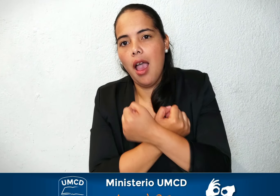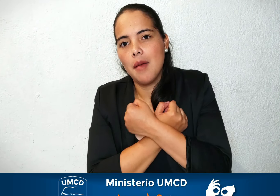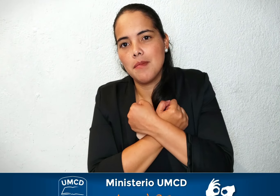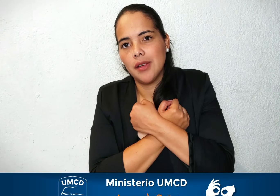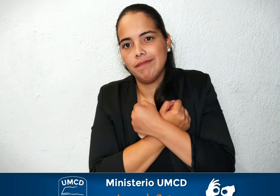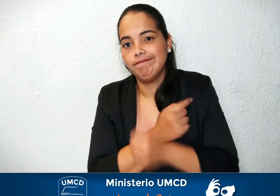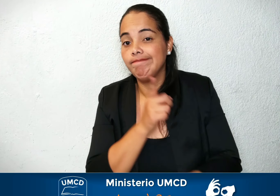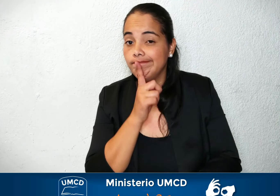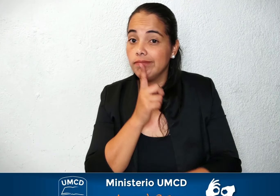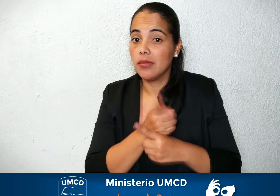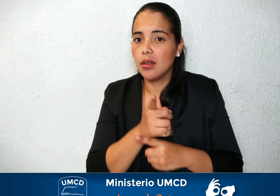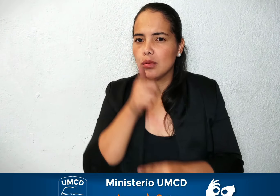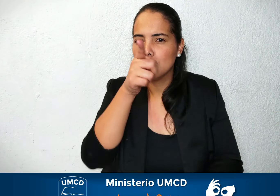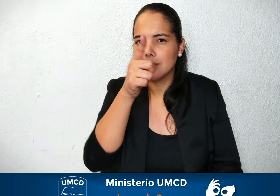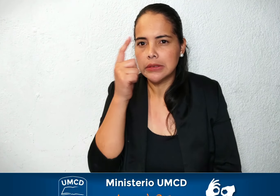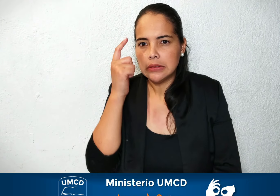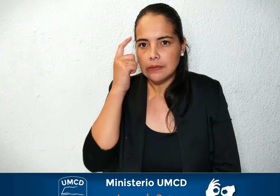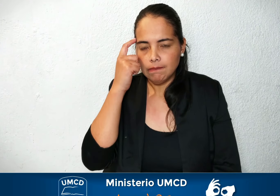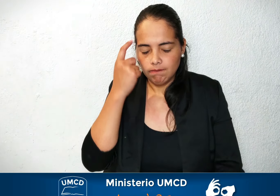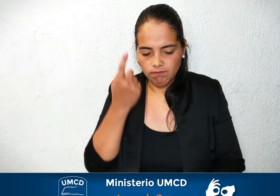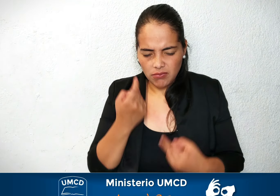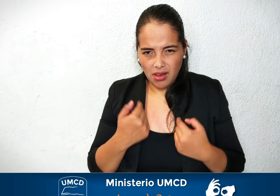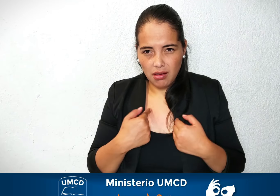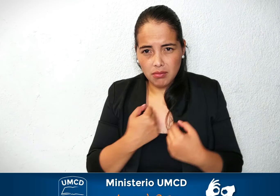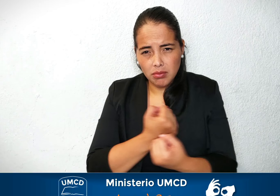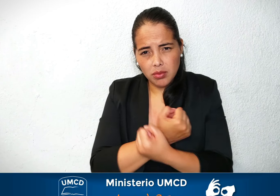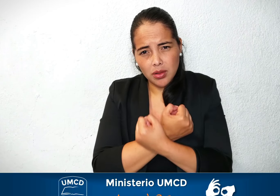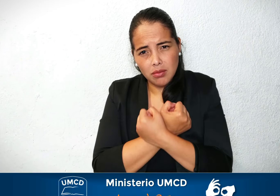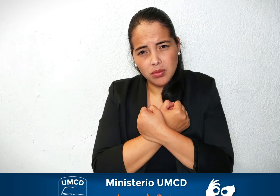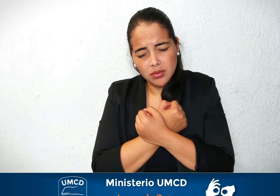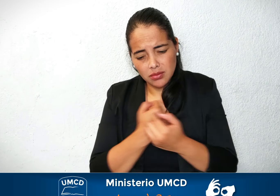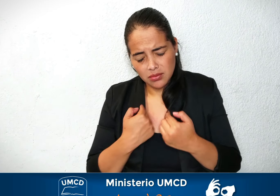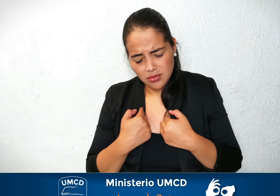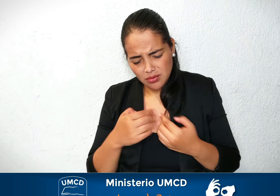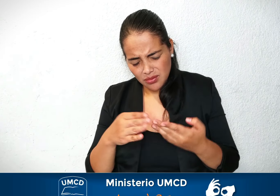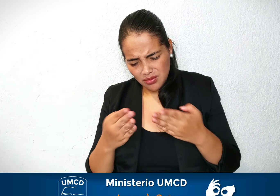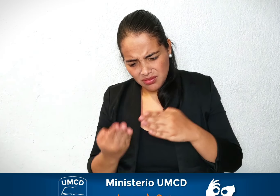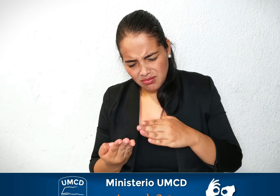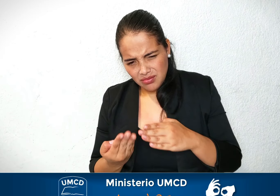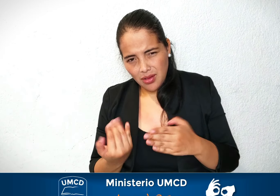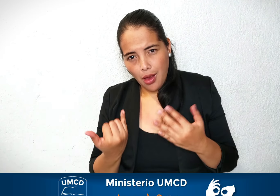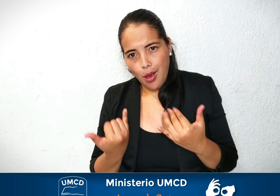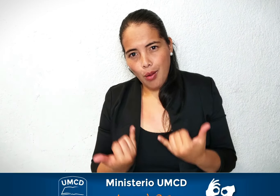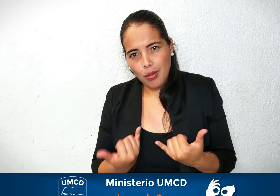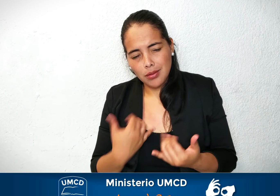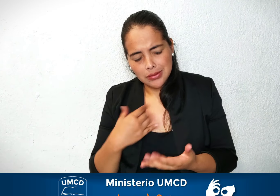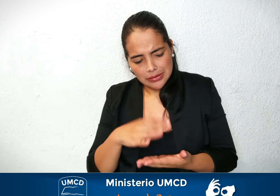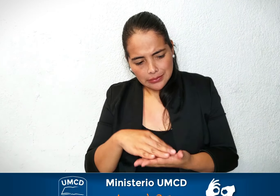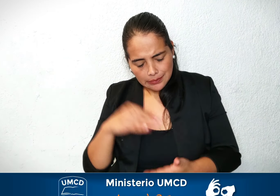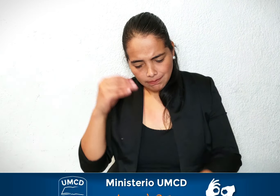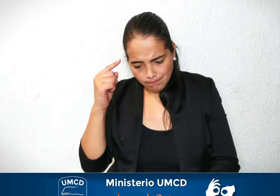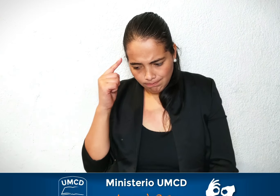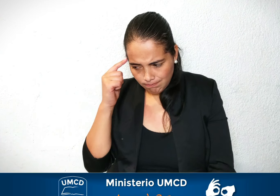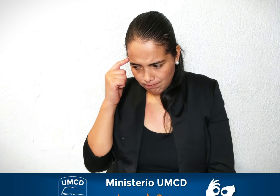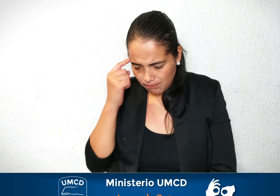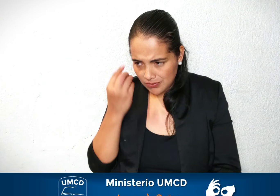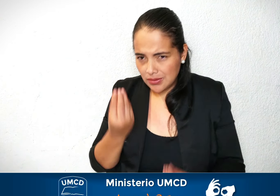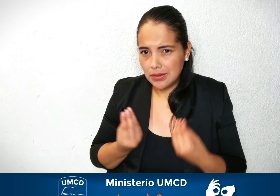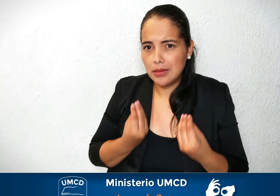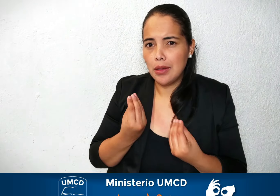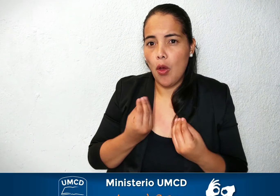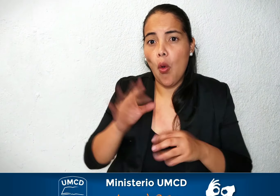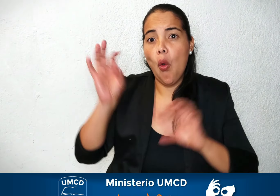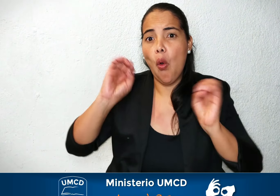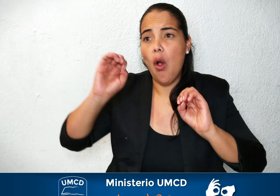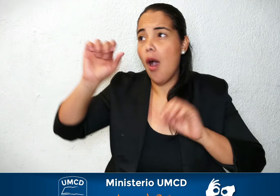del Señor Jesucristo nos deja a nosotros un ejemplo muy importante. ¿Cómo nosotros respondemos cuando vemos una injusticia en